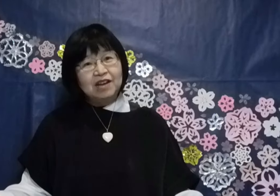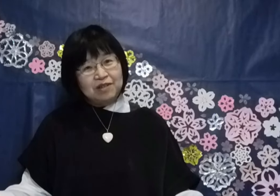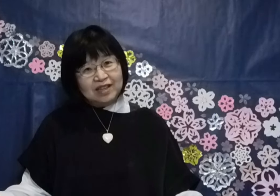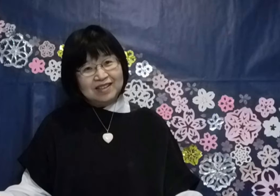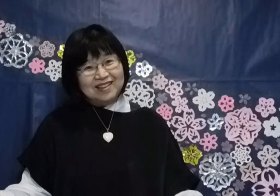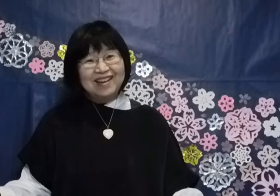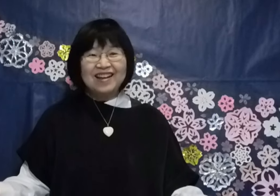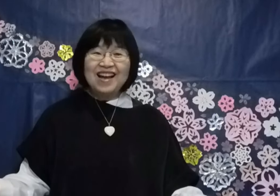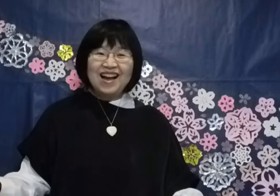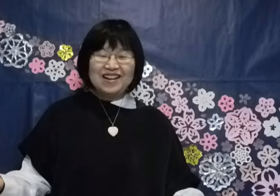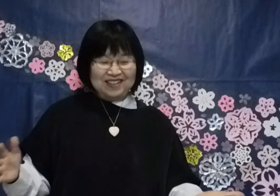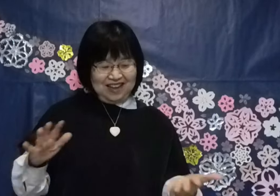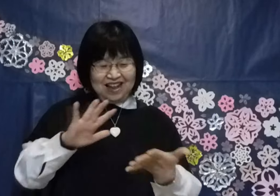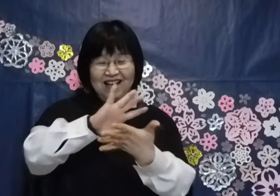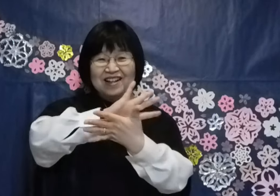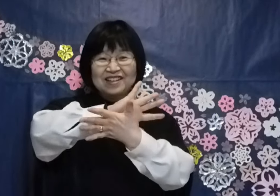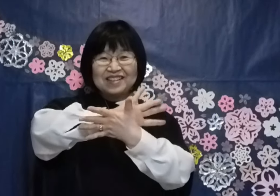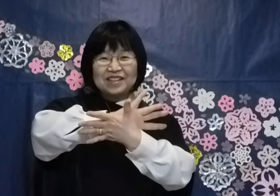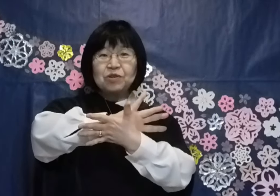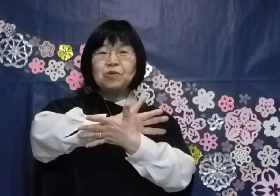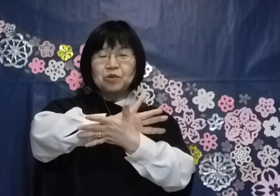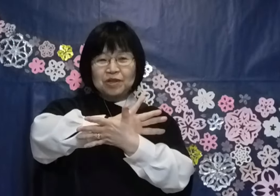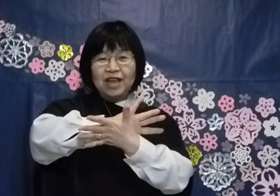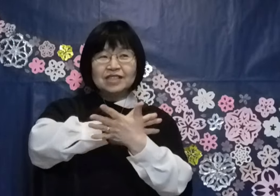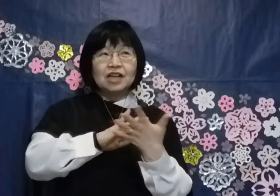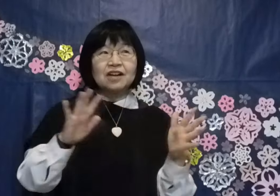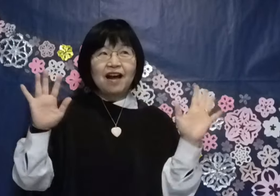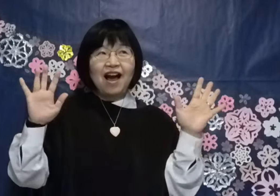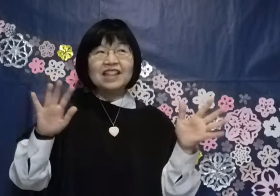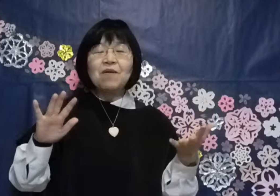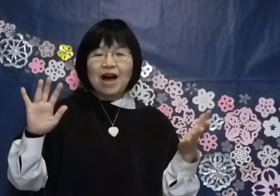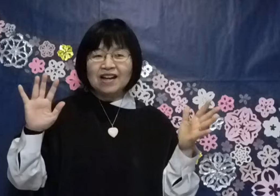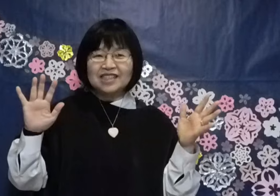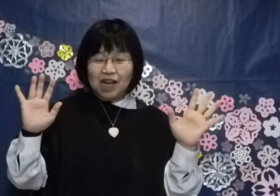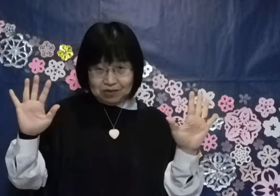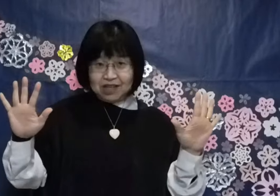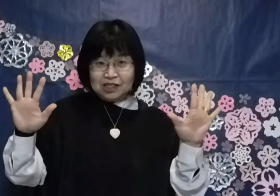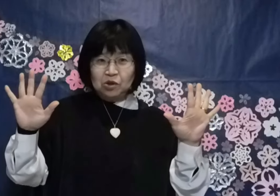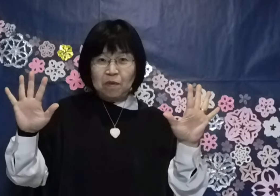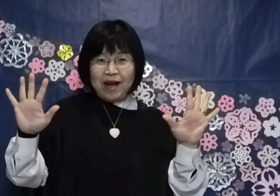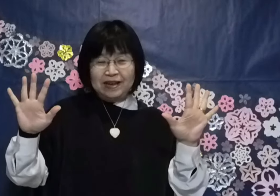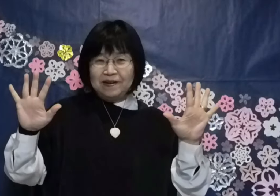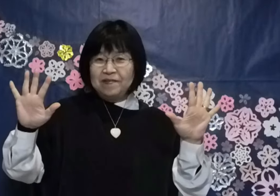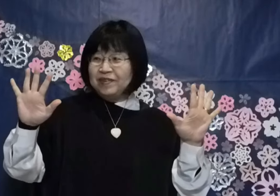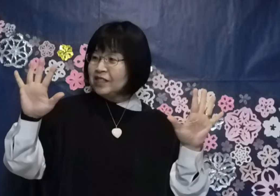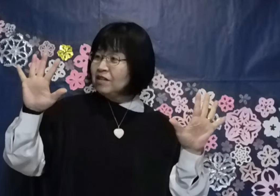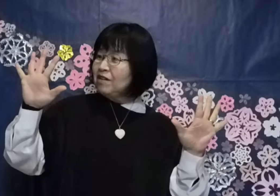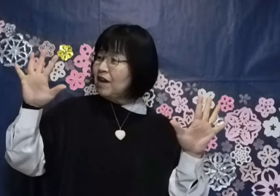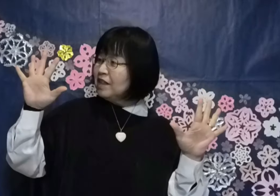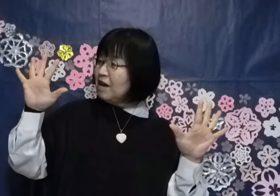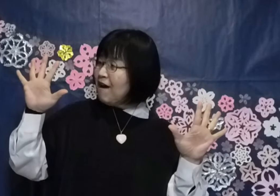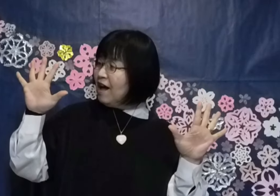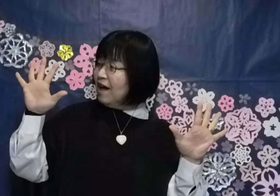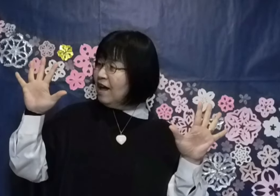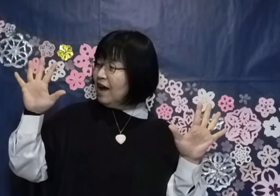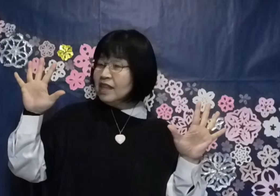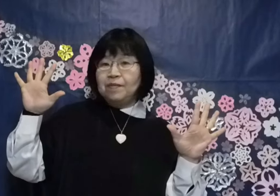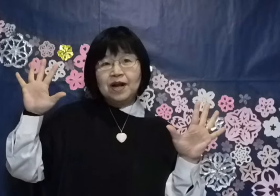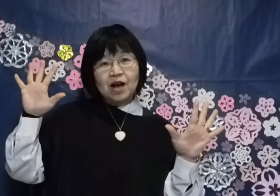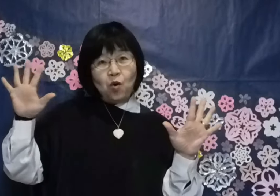な、ね、ということで、花は桜です。この場合で、桜の花は花びらが5